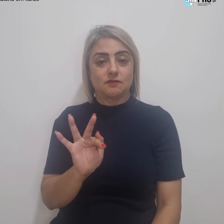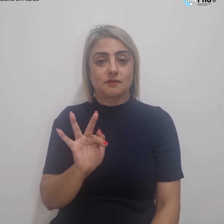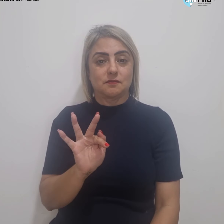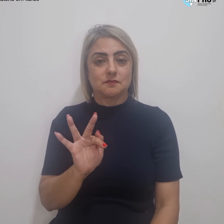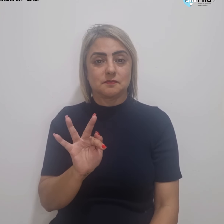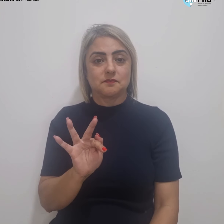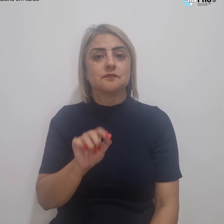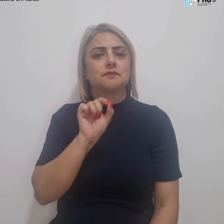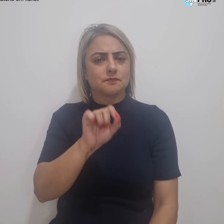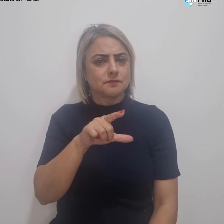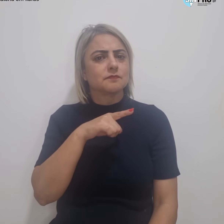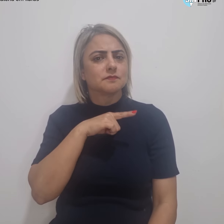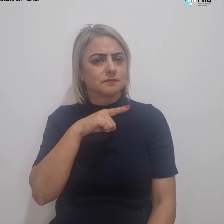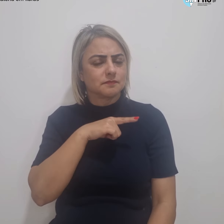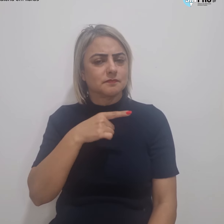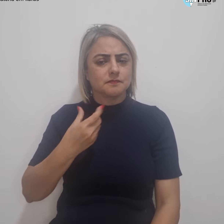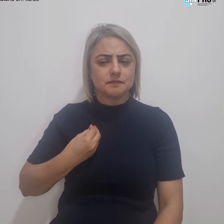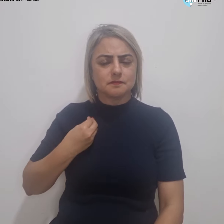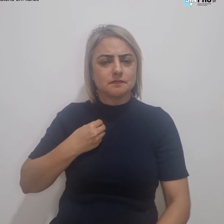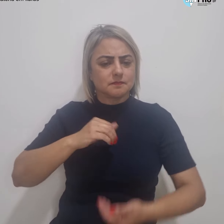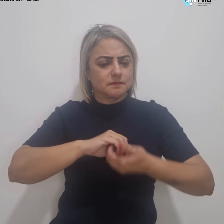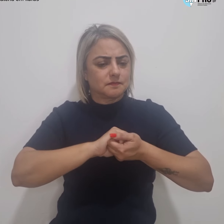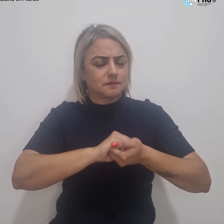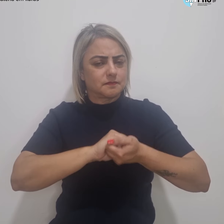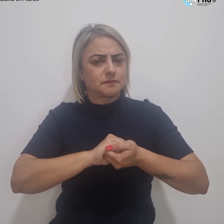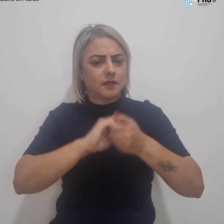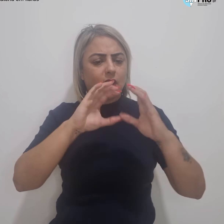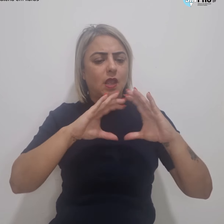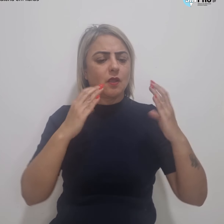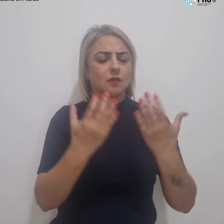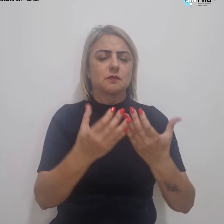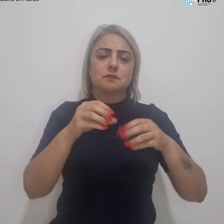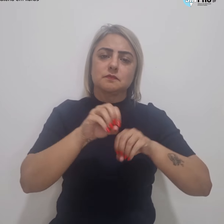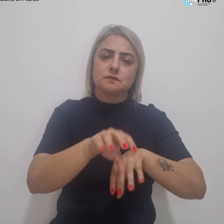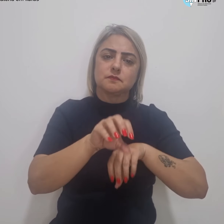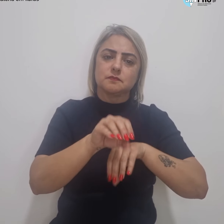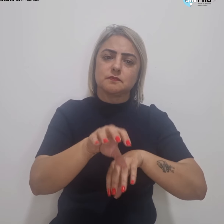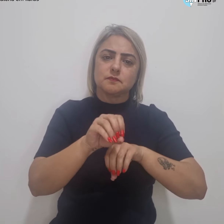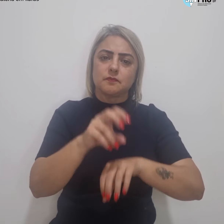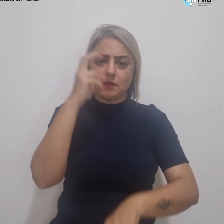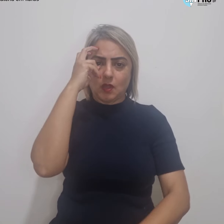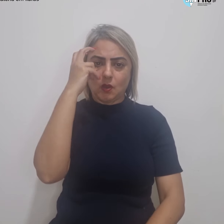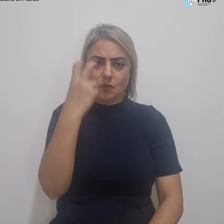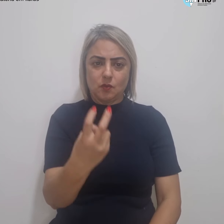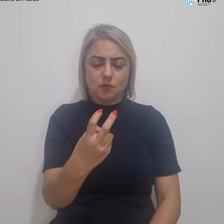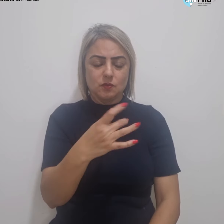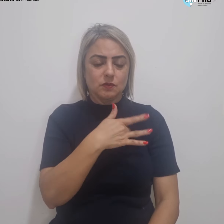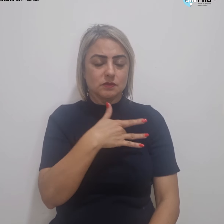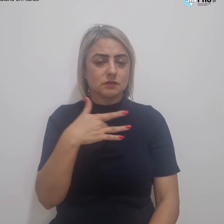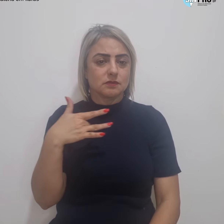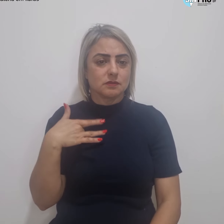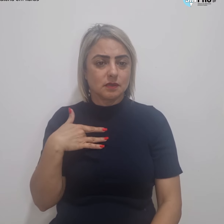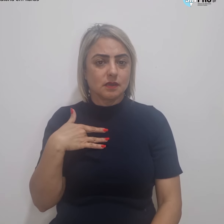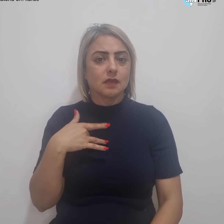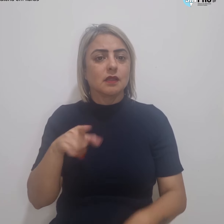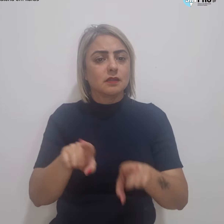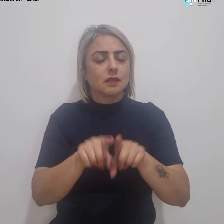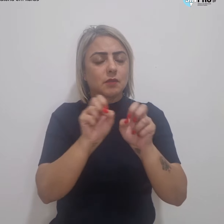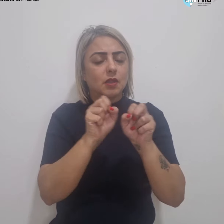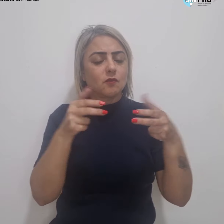que terá a parceria da Comissão de Educação, Cultura e Saúde e do Fórum Distrital